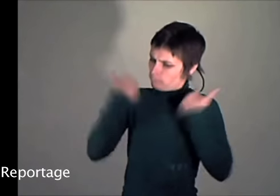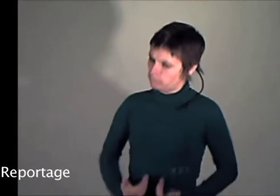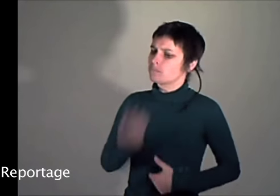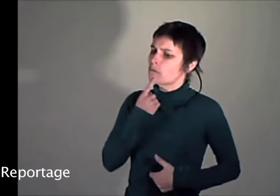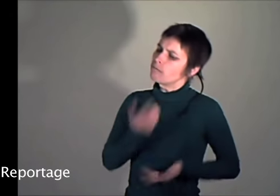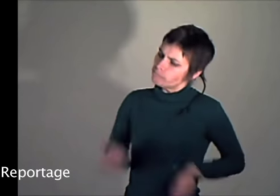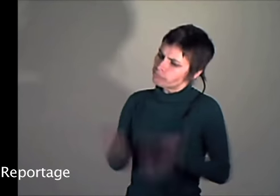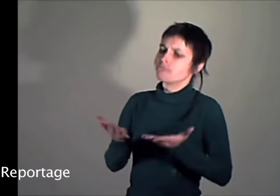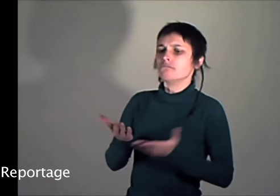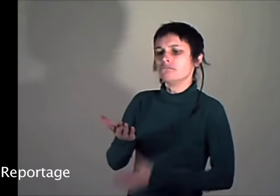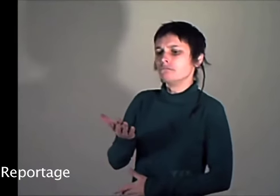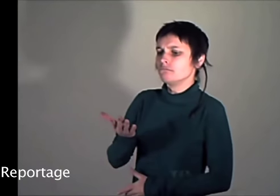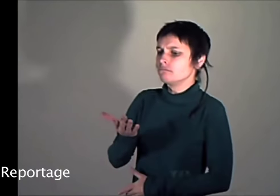c'est mieux que mon enfant il fasse des efforts.